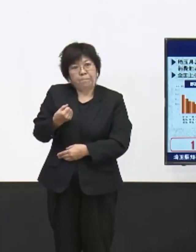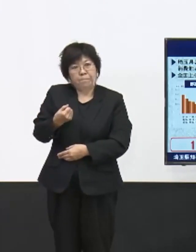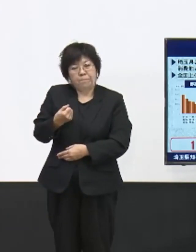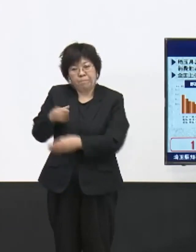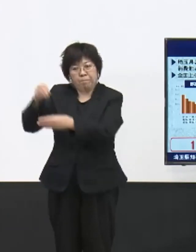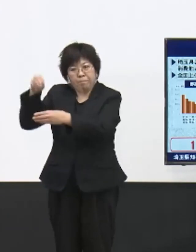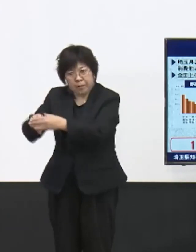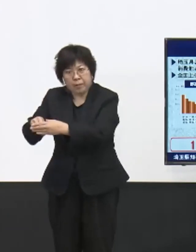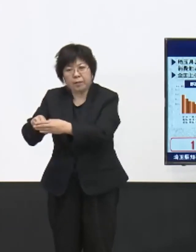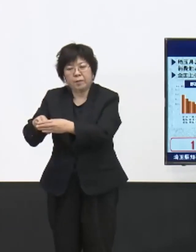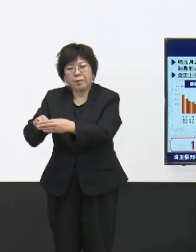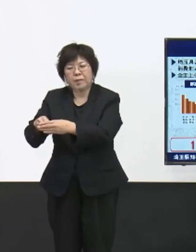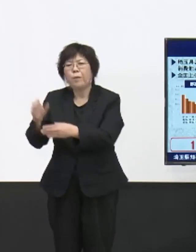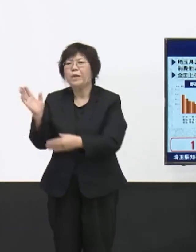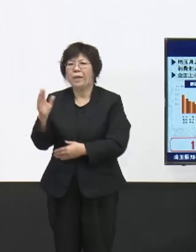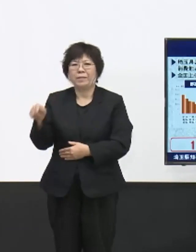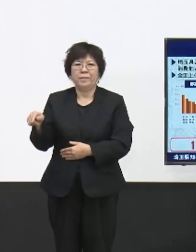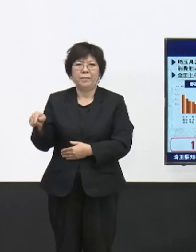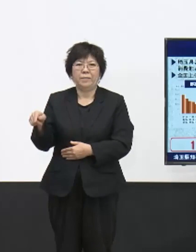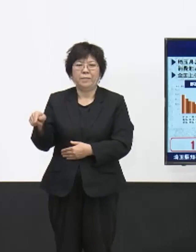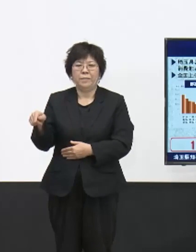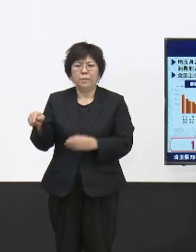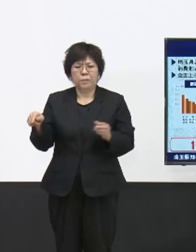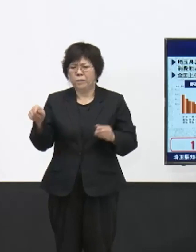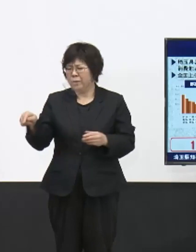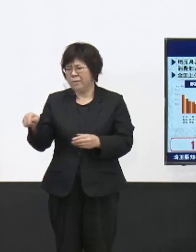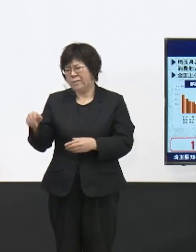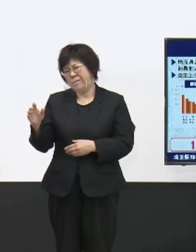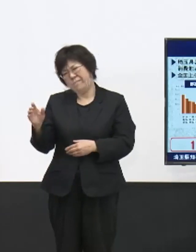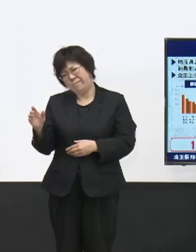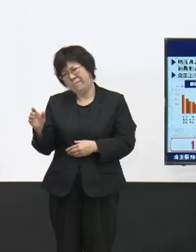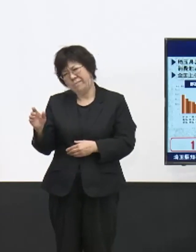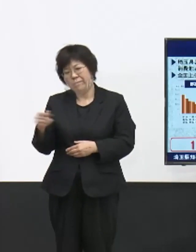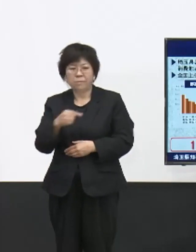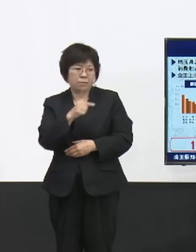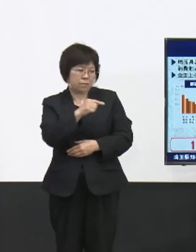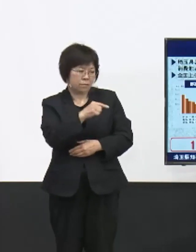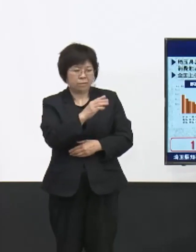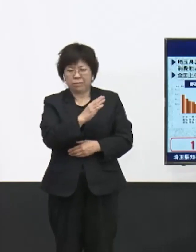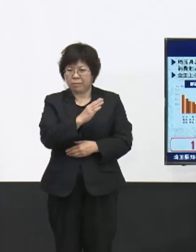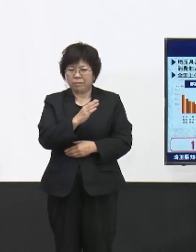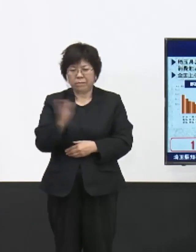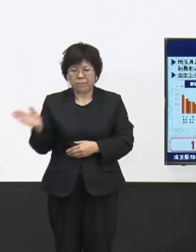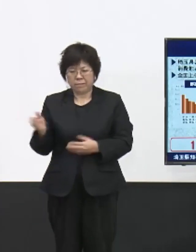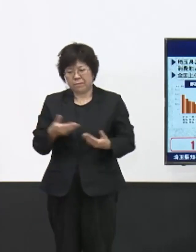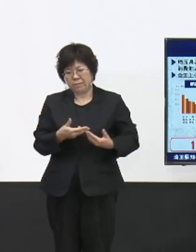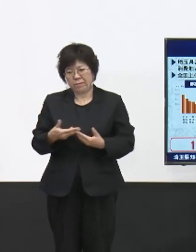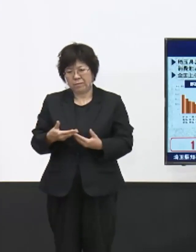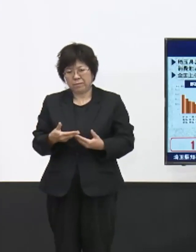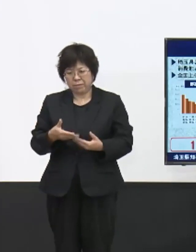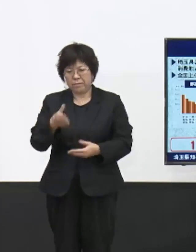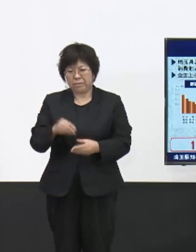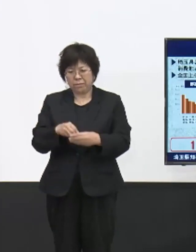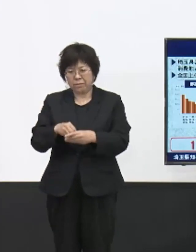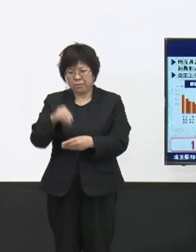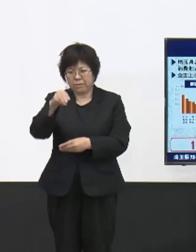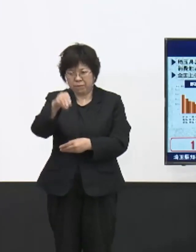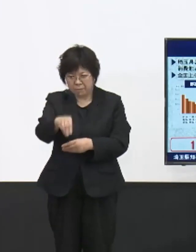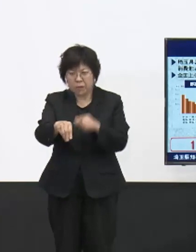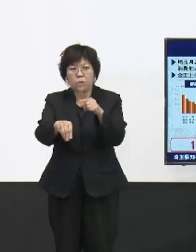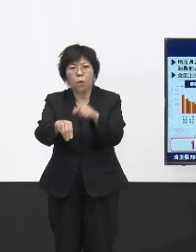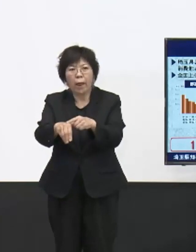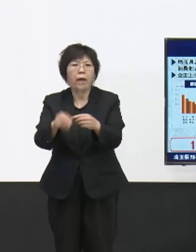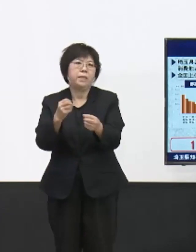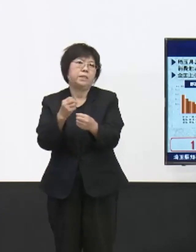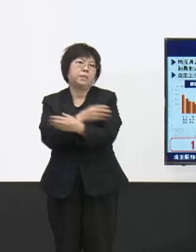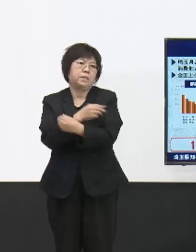ったということは逆に言うとどっか他に行ったということだろうと思います。で、その結果が維新というのが選択肢の一つ